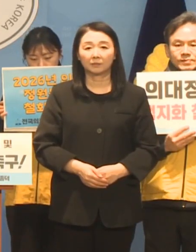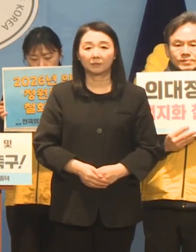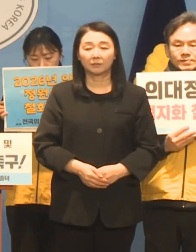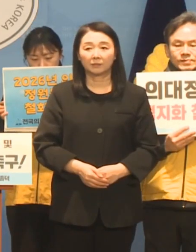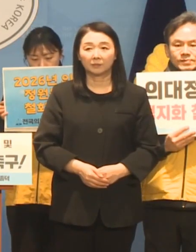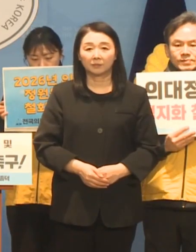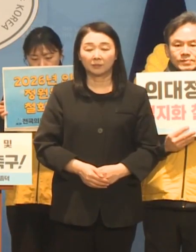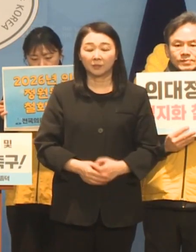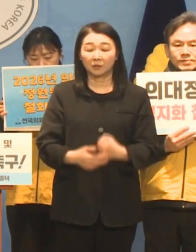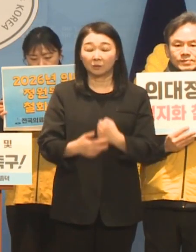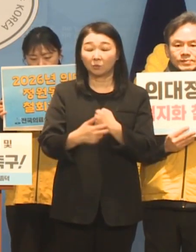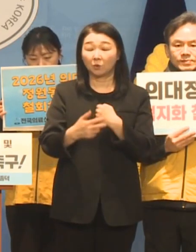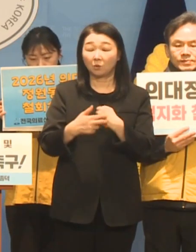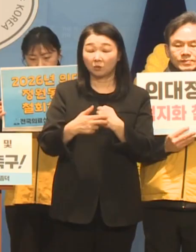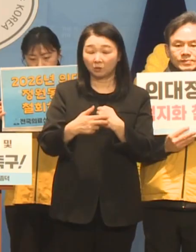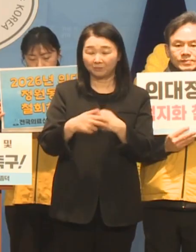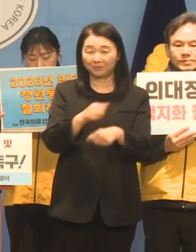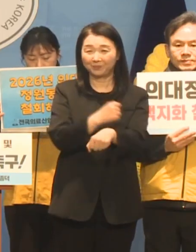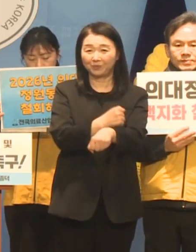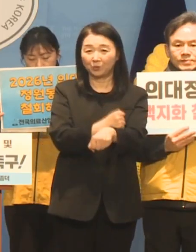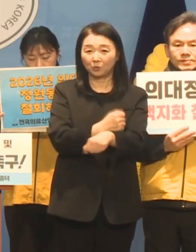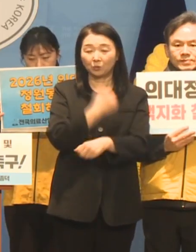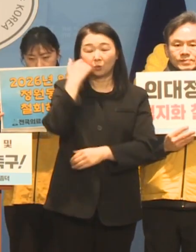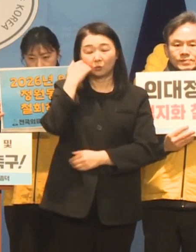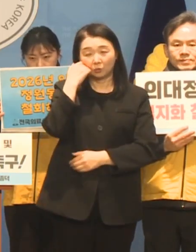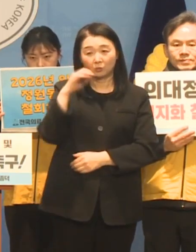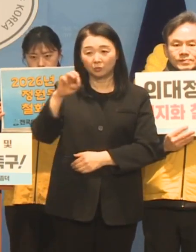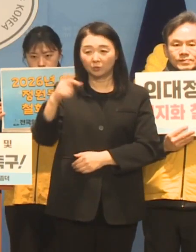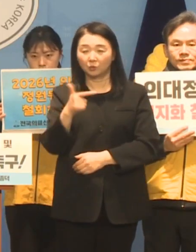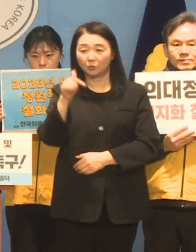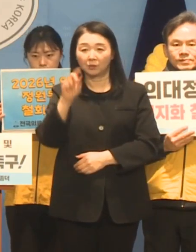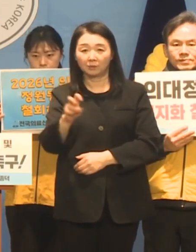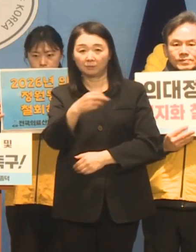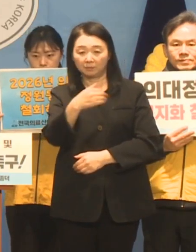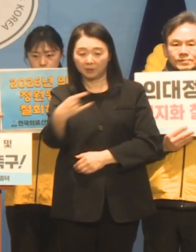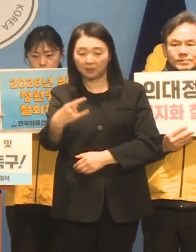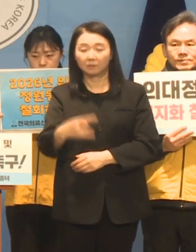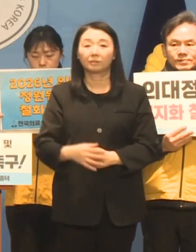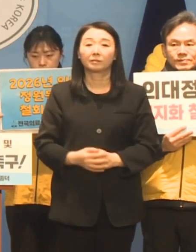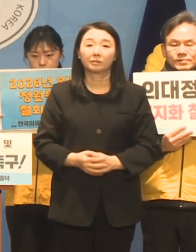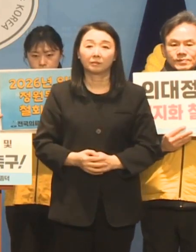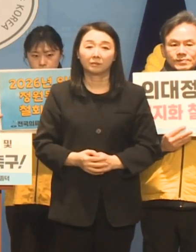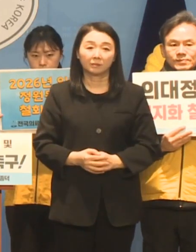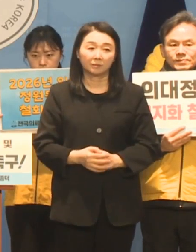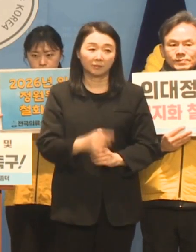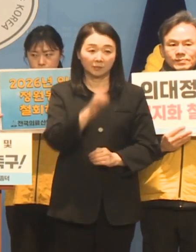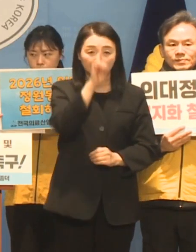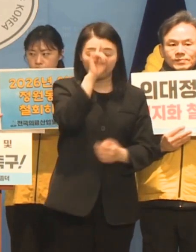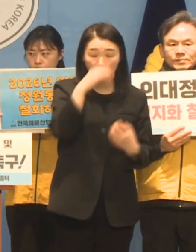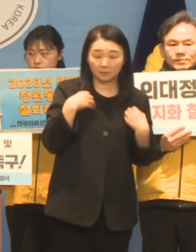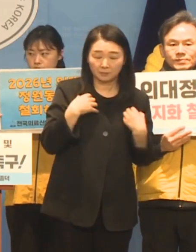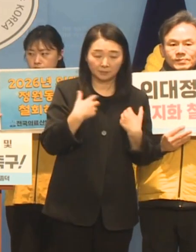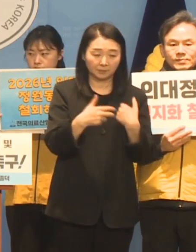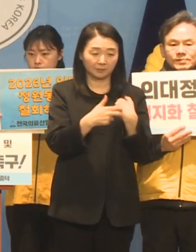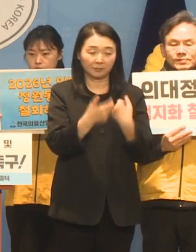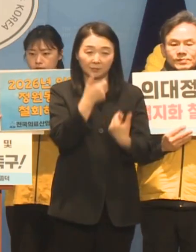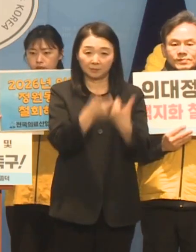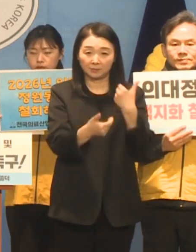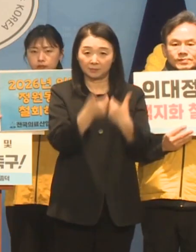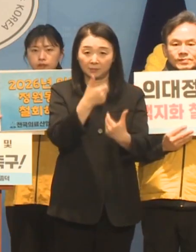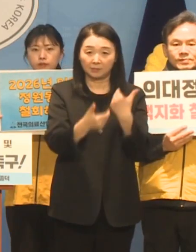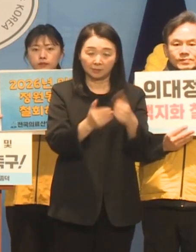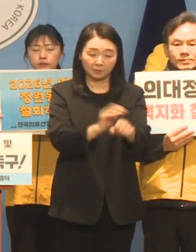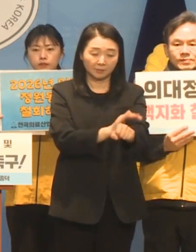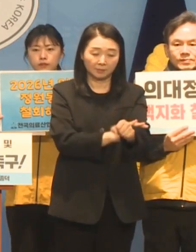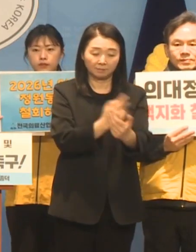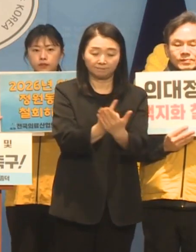네, 보건의료노조 수석부위원장 송금희입니다. 의정 갈등으로 인한 전공의들의 집단 사직과 또